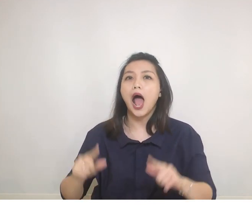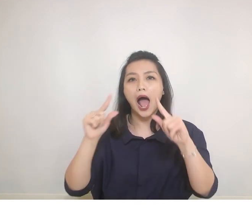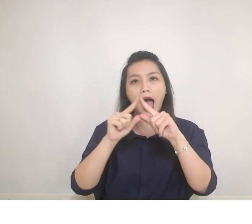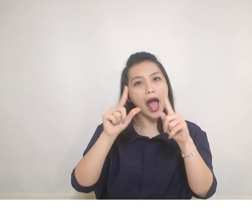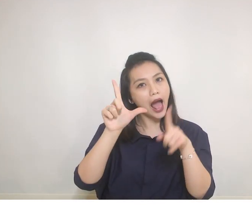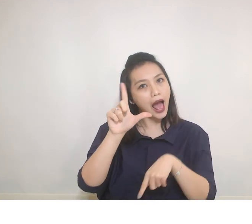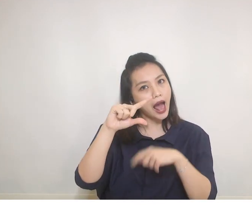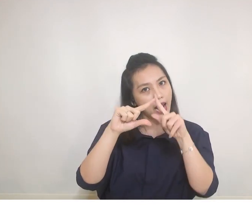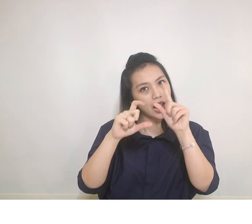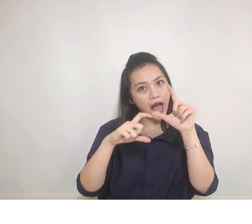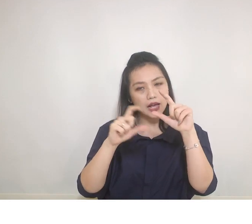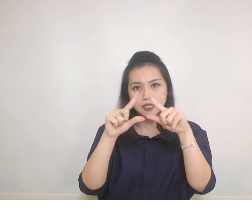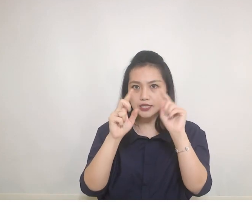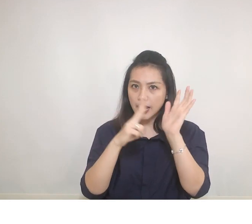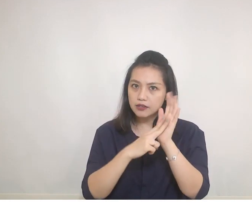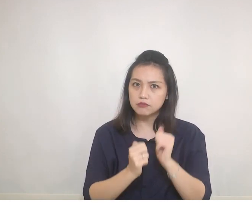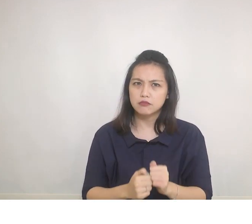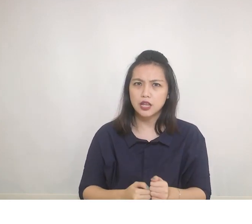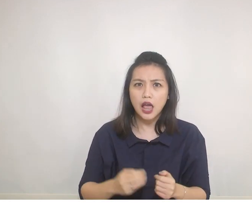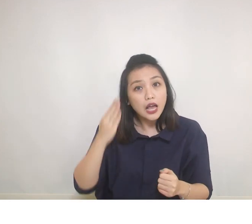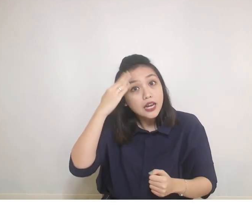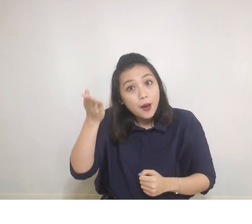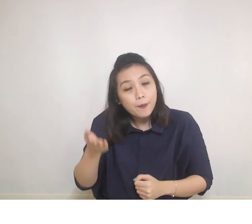mendukung ambisi suami saya. Yang pertama,